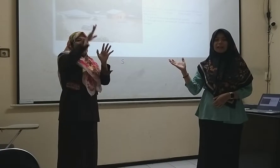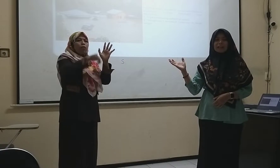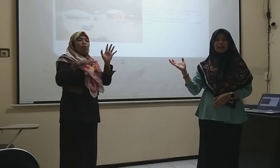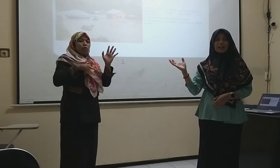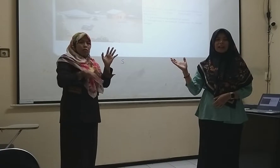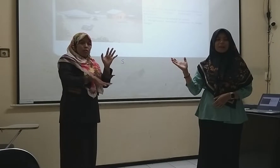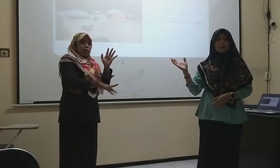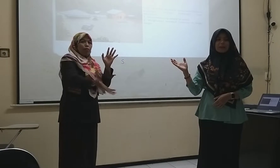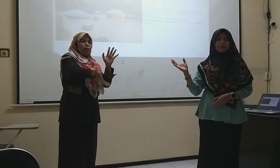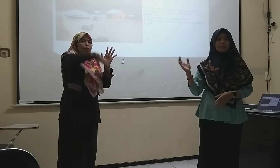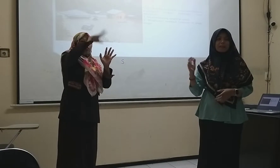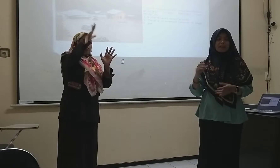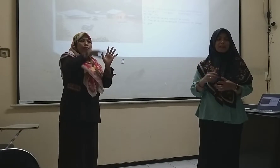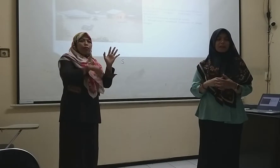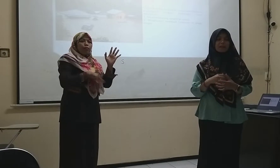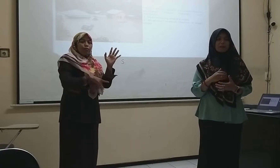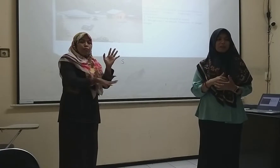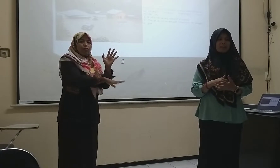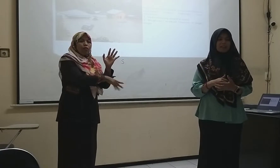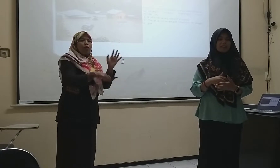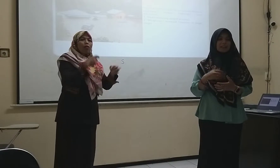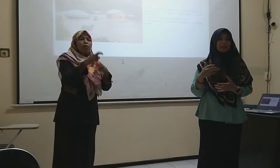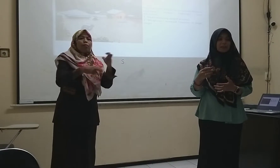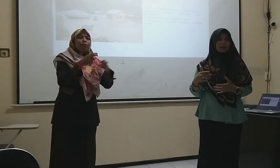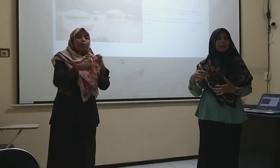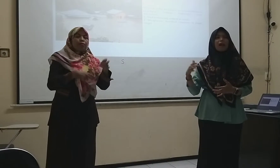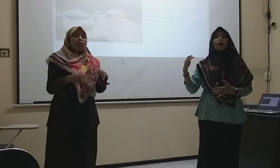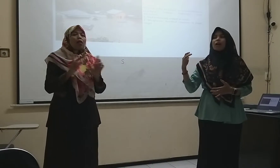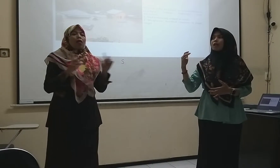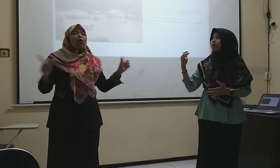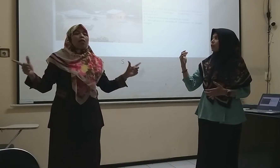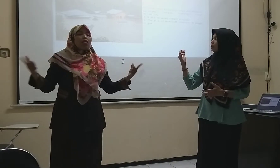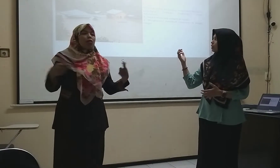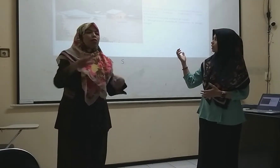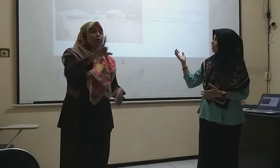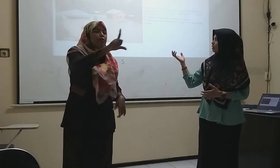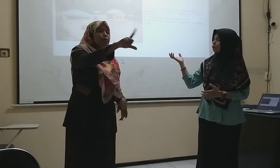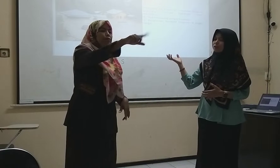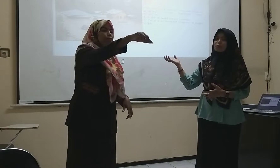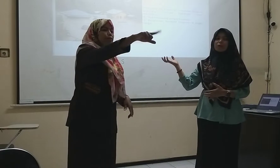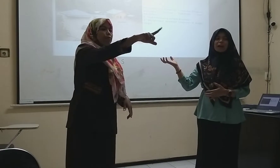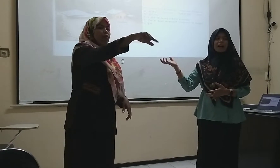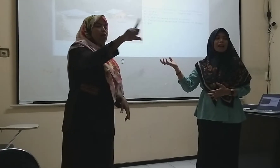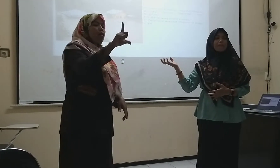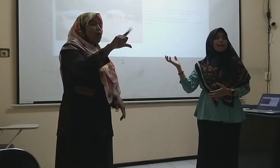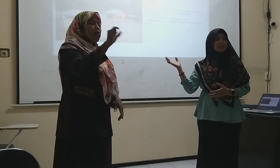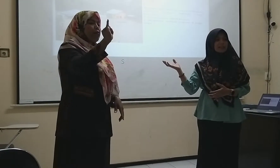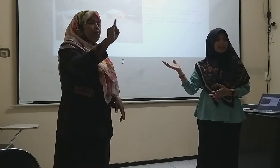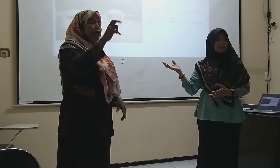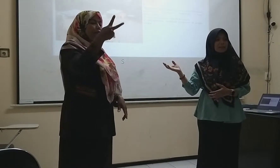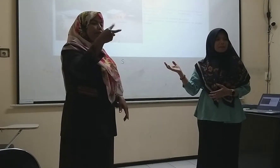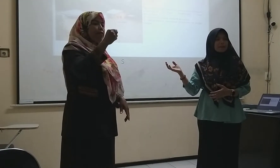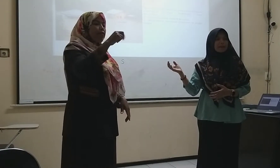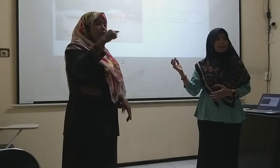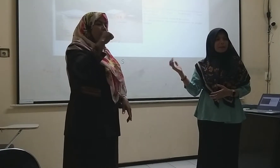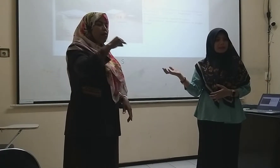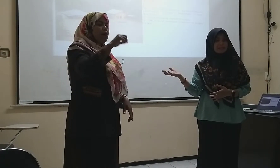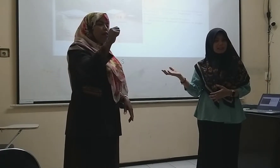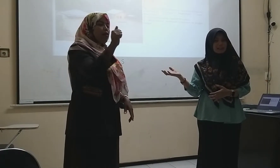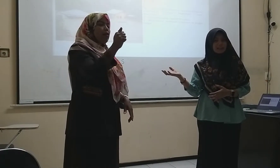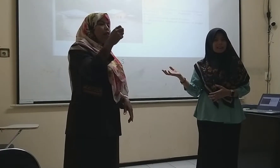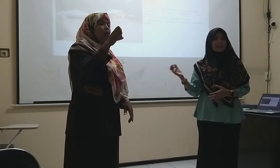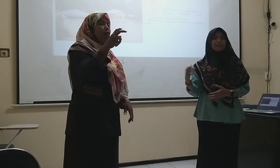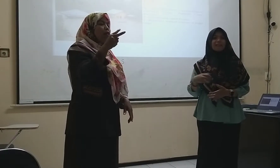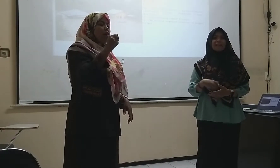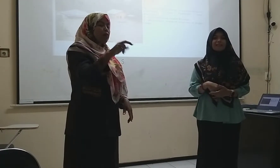Gambar ini adalah gambar permasalahan manusia dengan lingkungan, salah satunya juga banjir. Mengapa